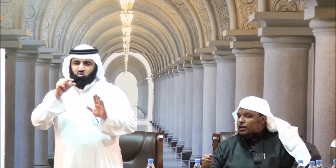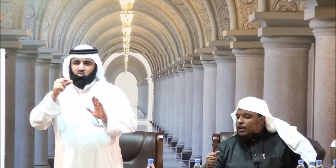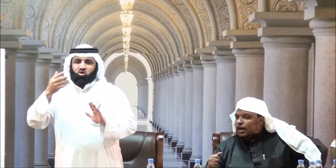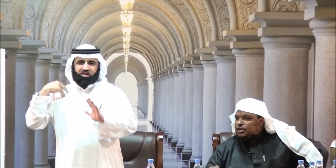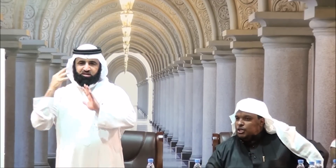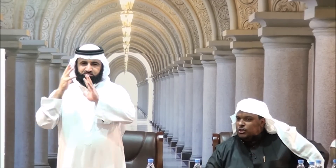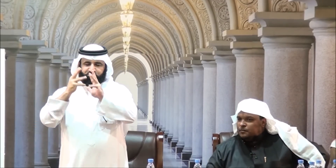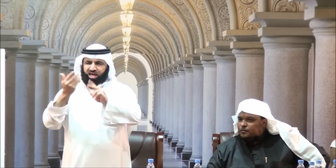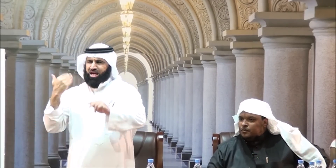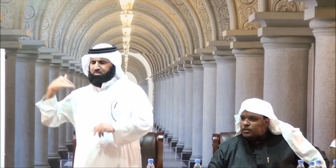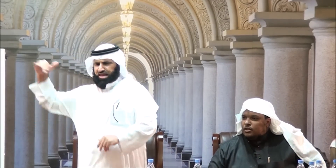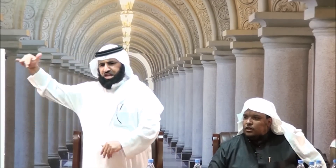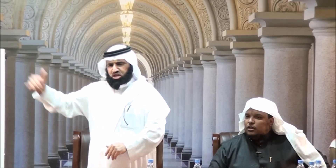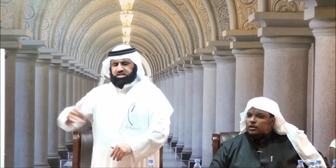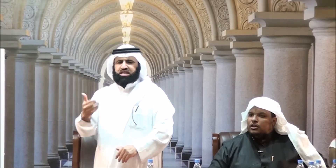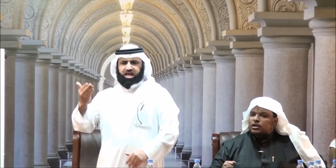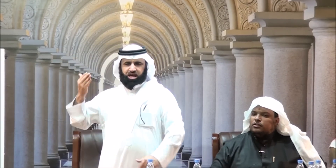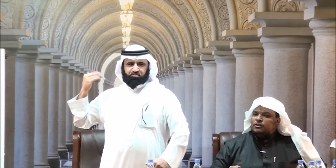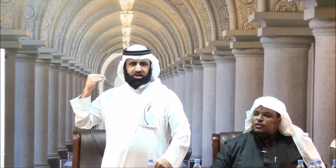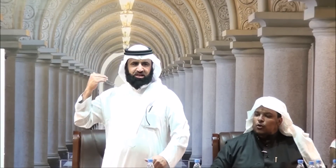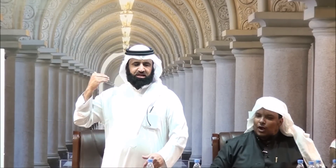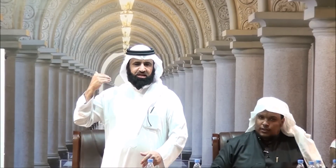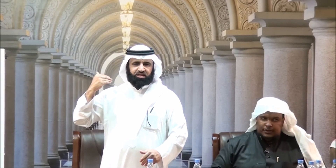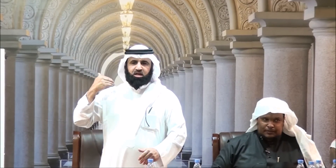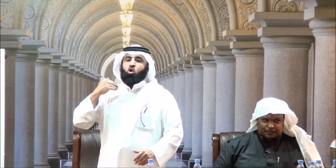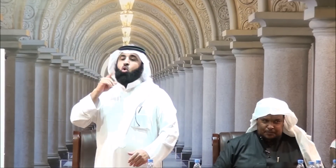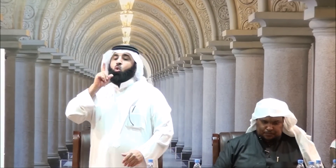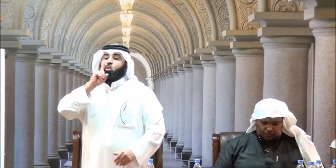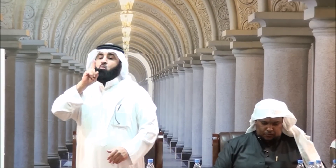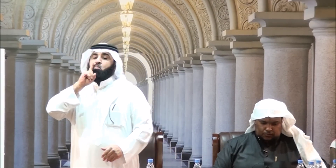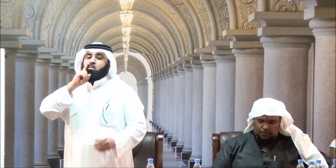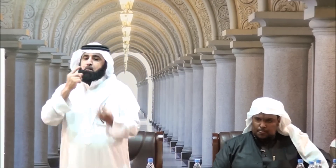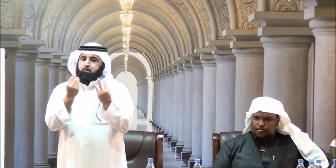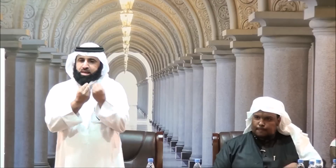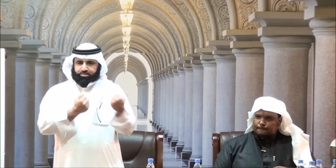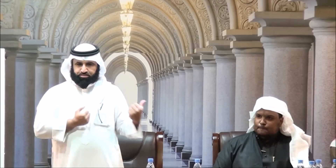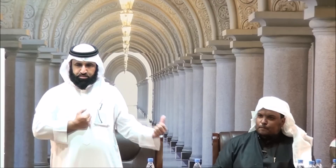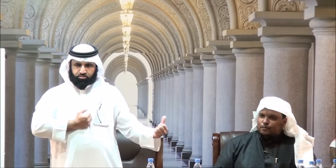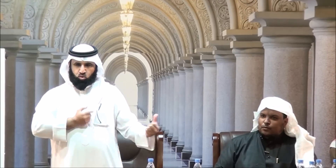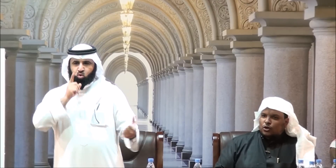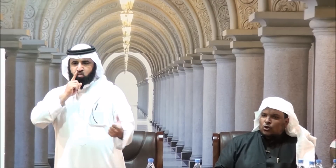قبل لا اجي كنت عند الوالده